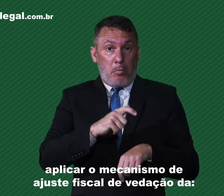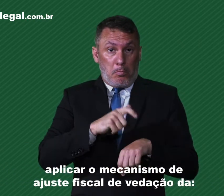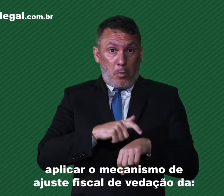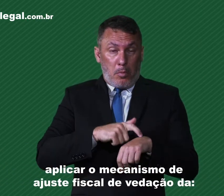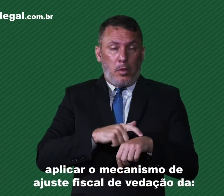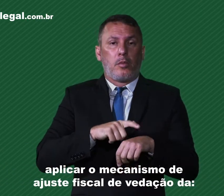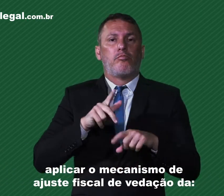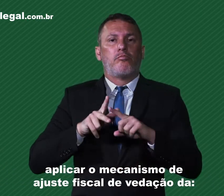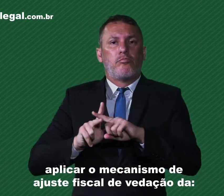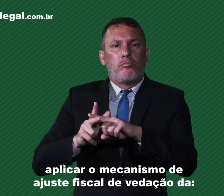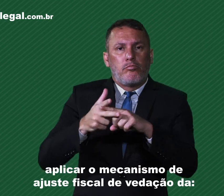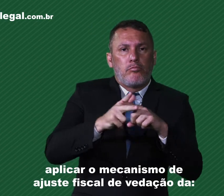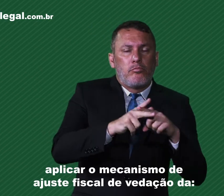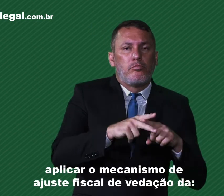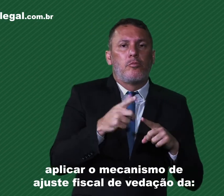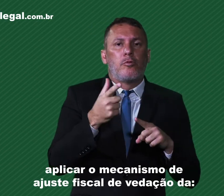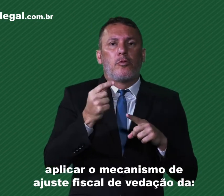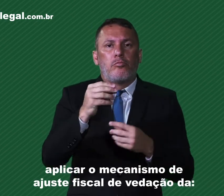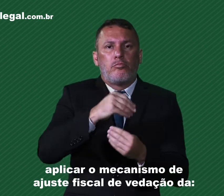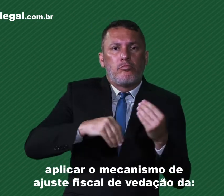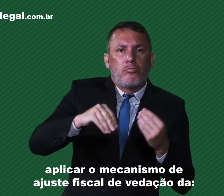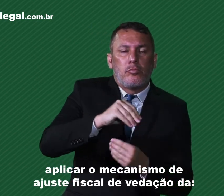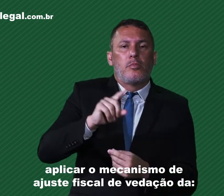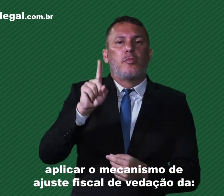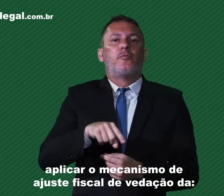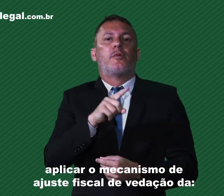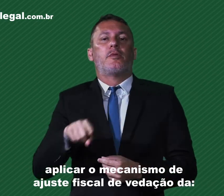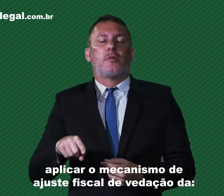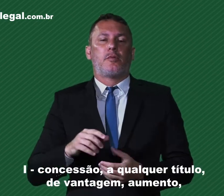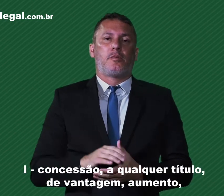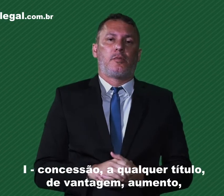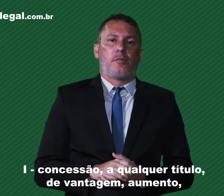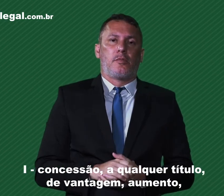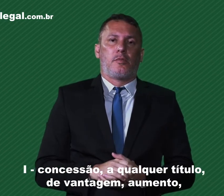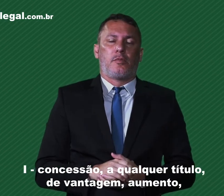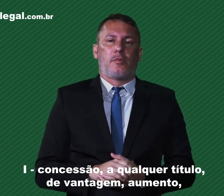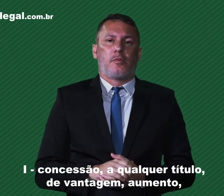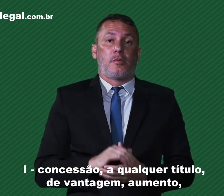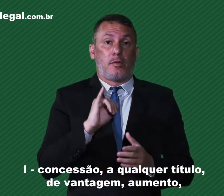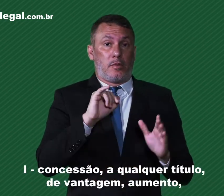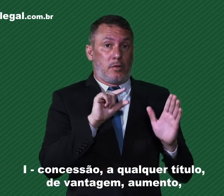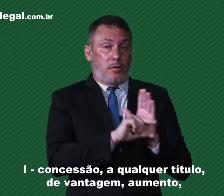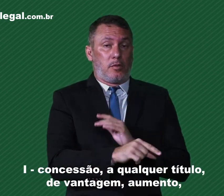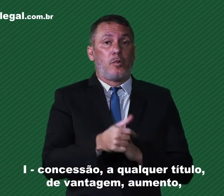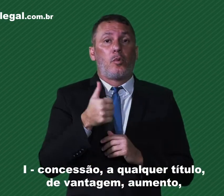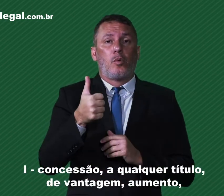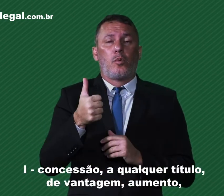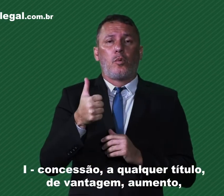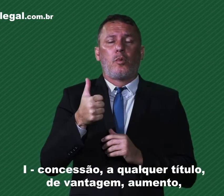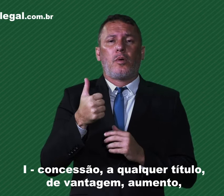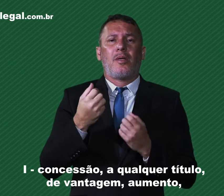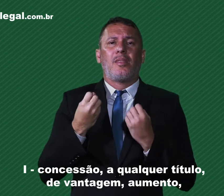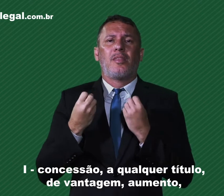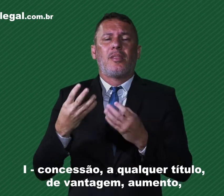mecanismo de ajuste fiscal de vedação da dois pontos inciso 1 concessão a qualquer título de vantagem